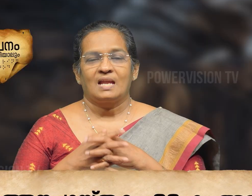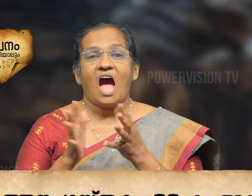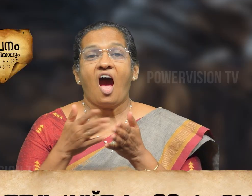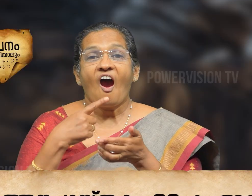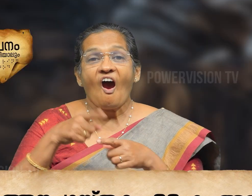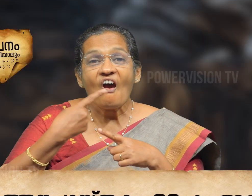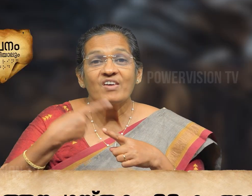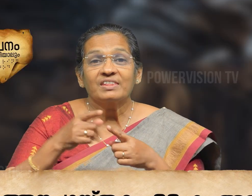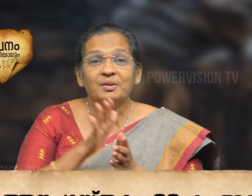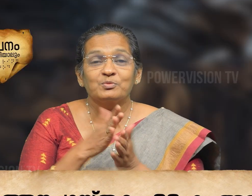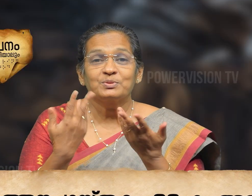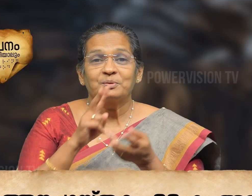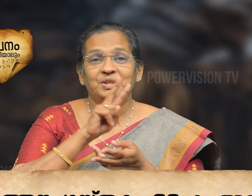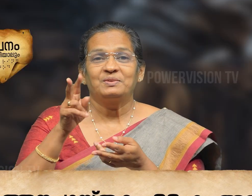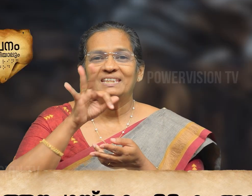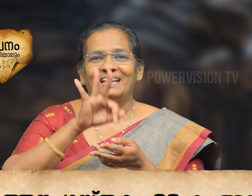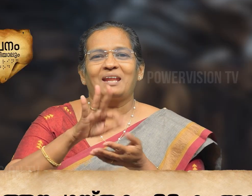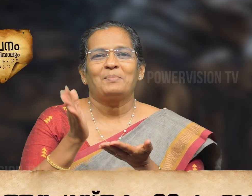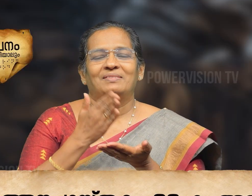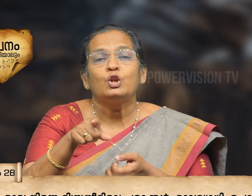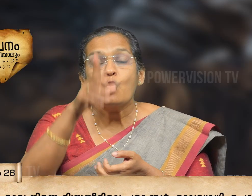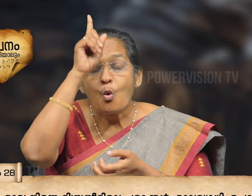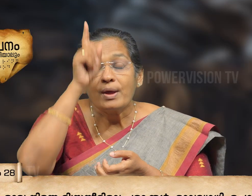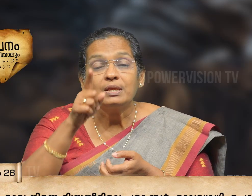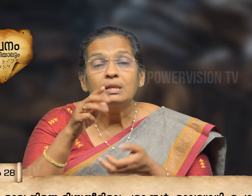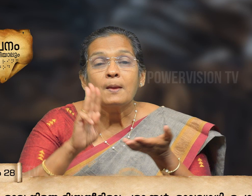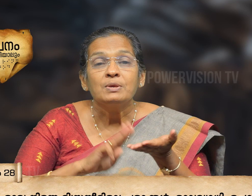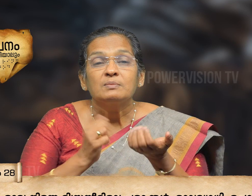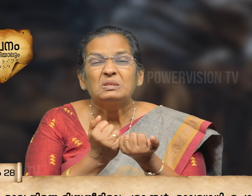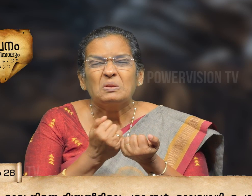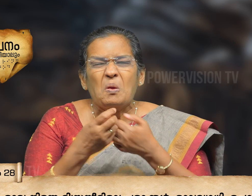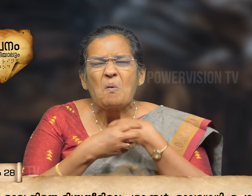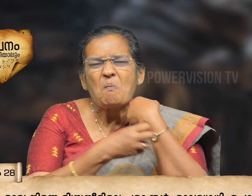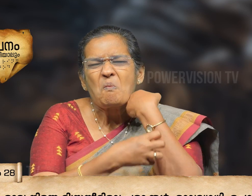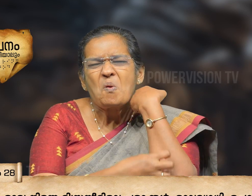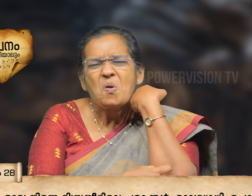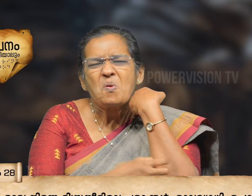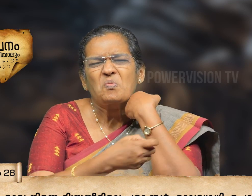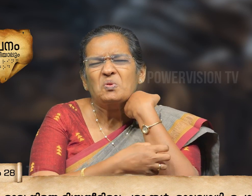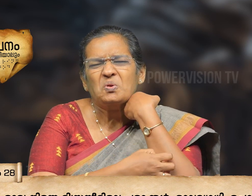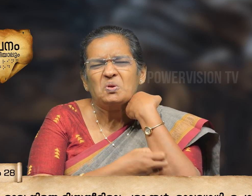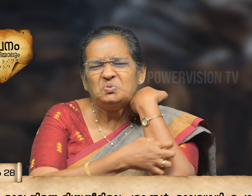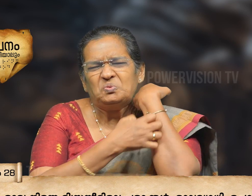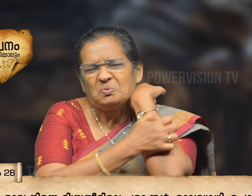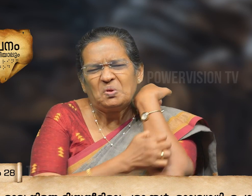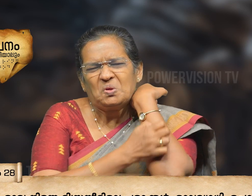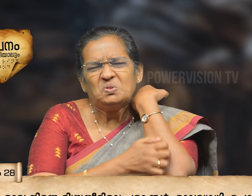ആവർത്തന പുസ്തകം 28 അധ്യായം. യഹോവ നിന്നെ മിസ്രയീമിലെ പരുക്കൾ, മൂലവ്യാധി, ചോറി,